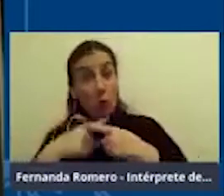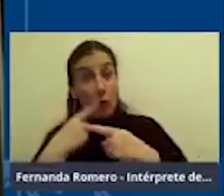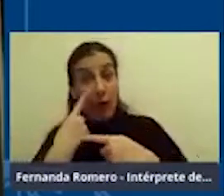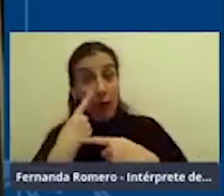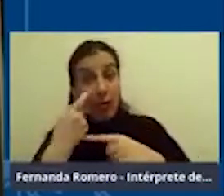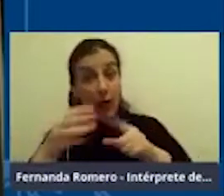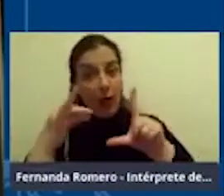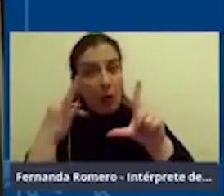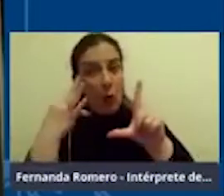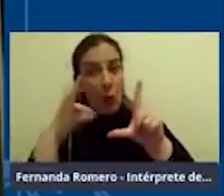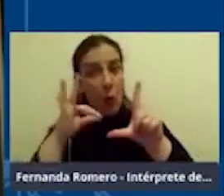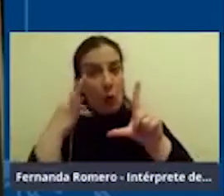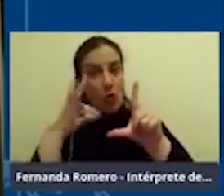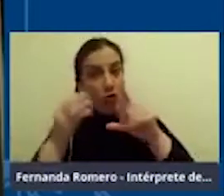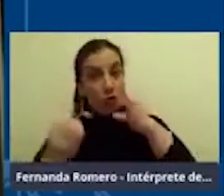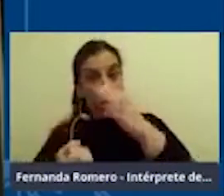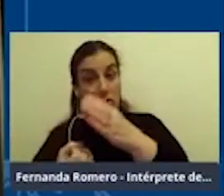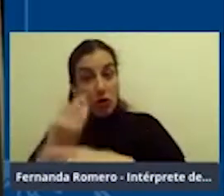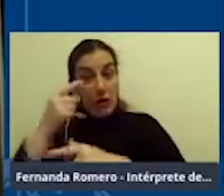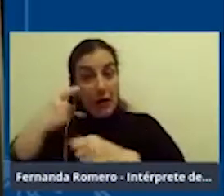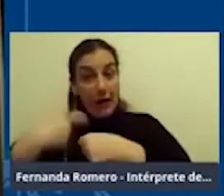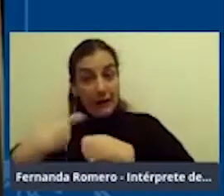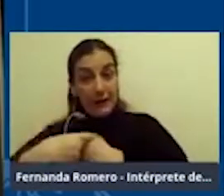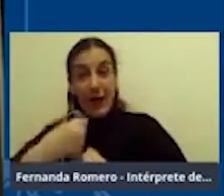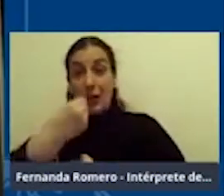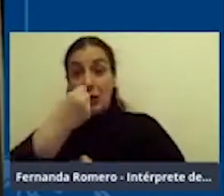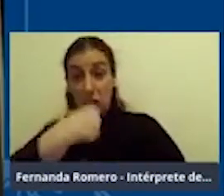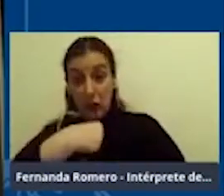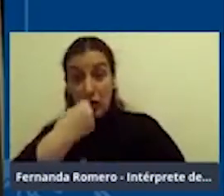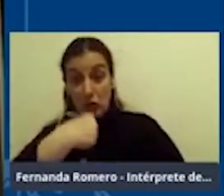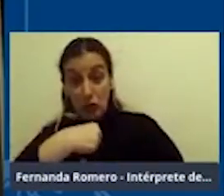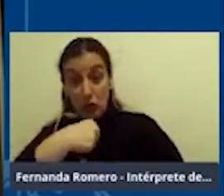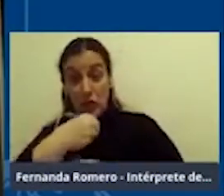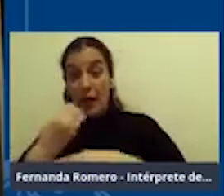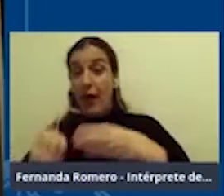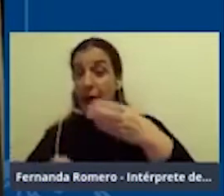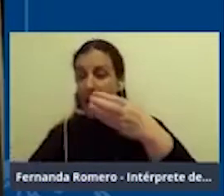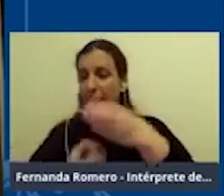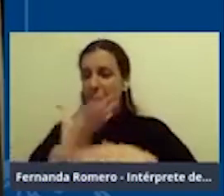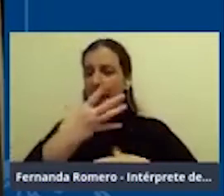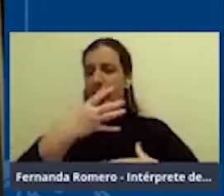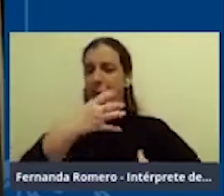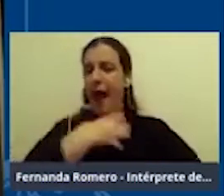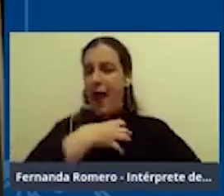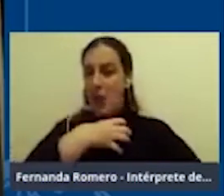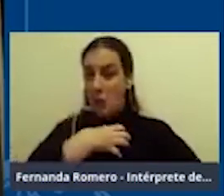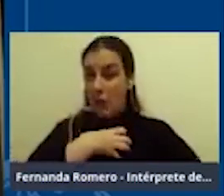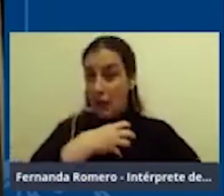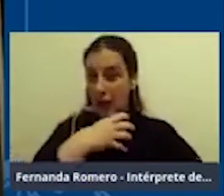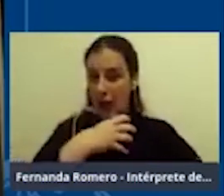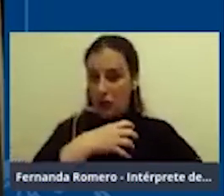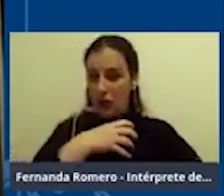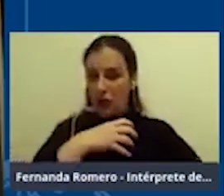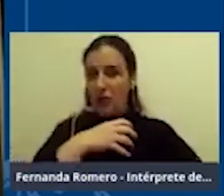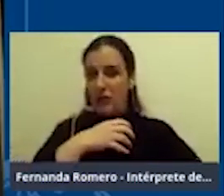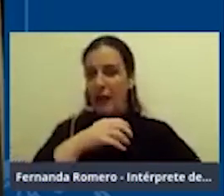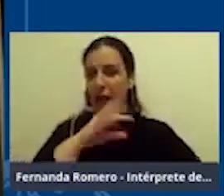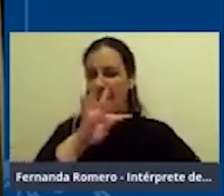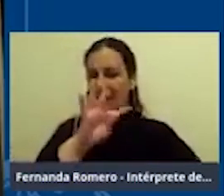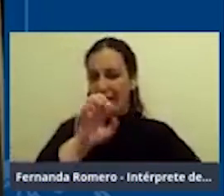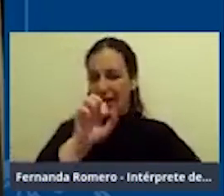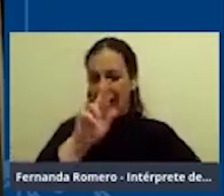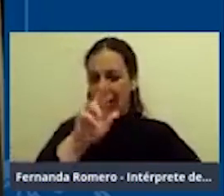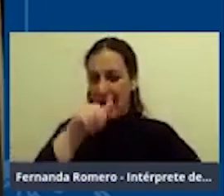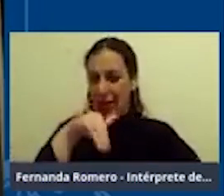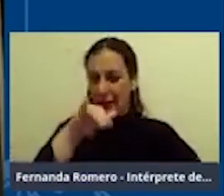no Porto Seco de Caxias do Sul, de criar também um terminal lá em Rio Grande. A assessoria do embaixador,